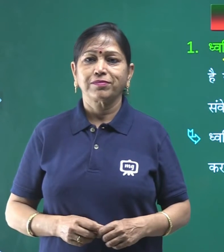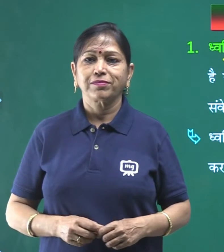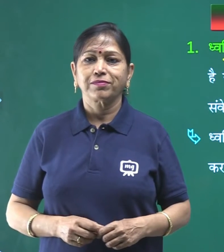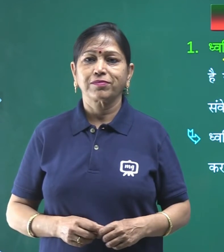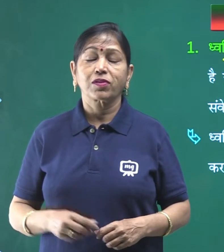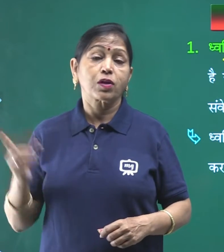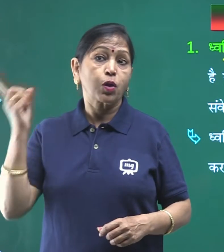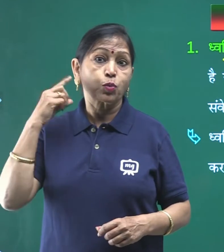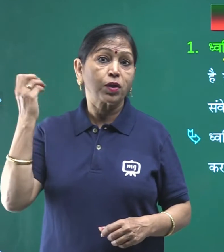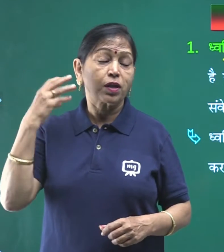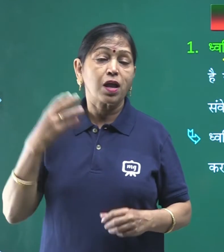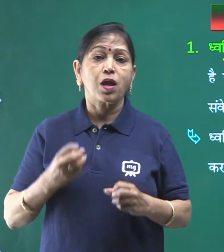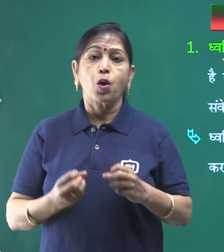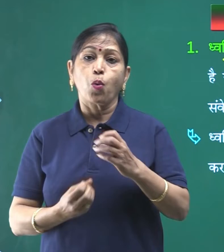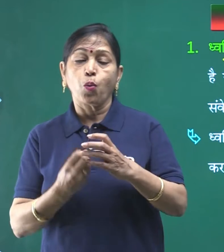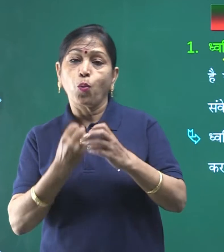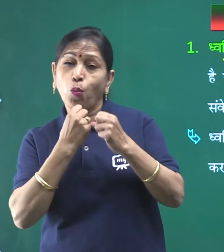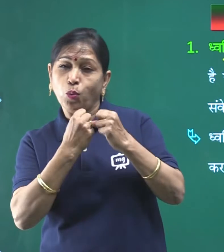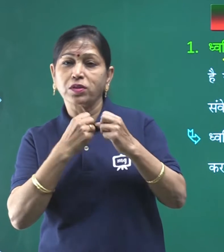ध्वनि ऊर्जा का